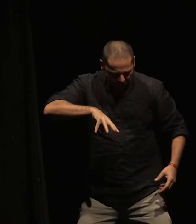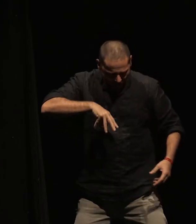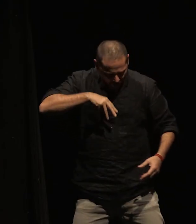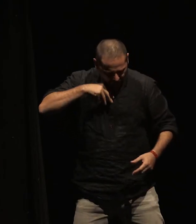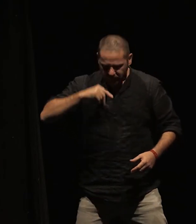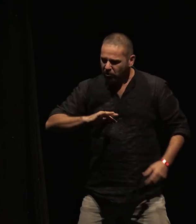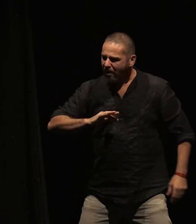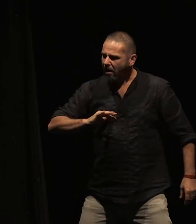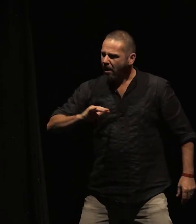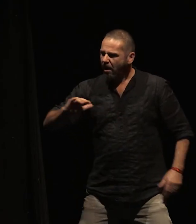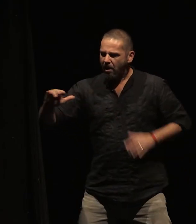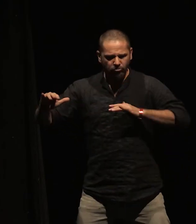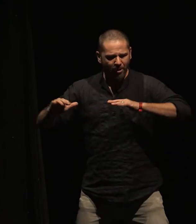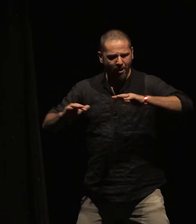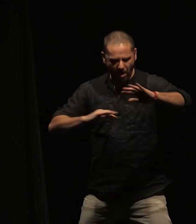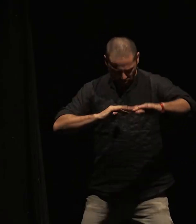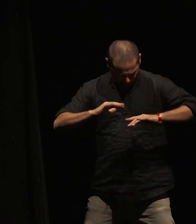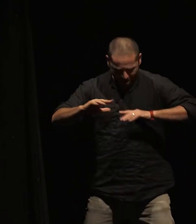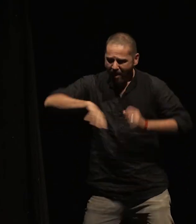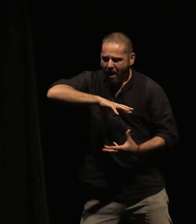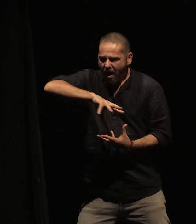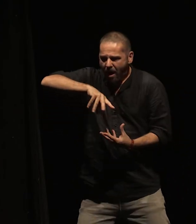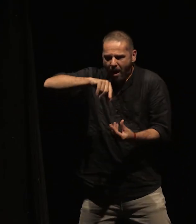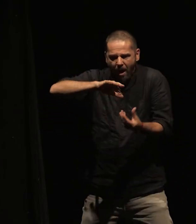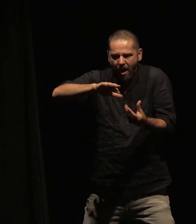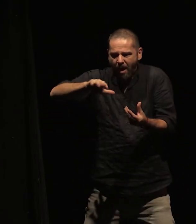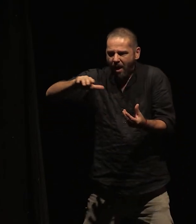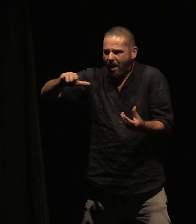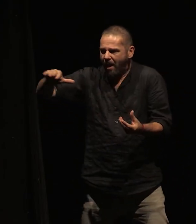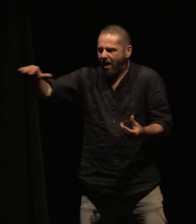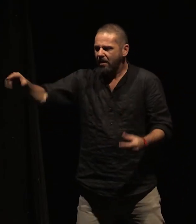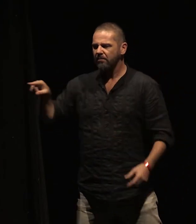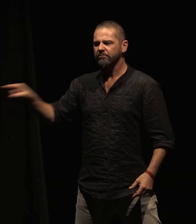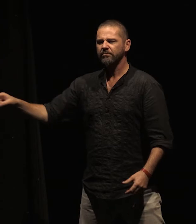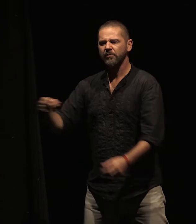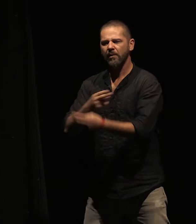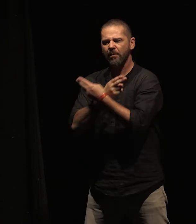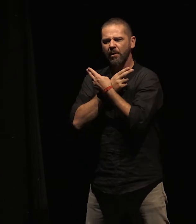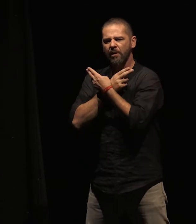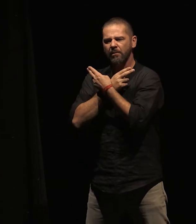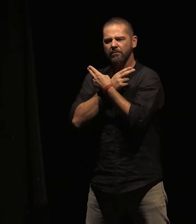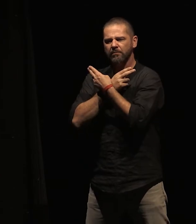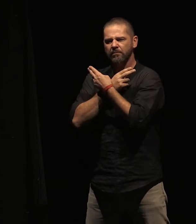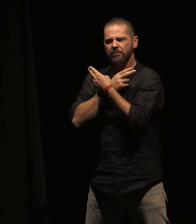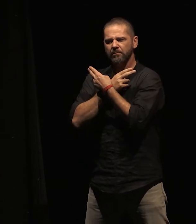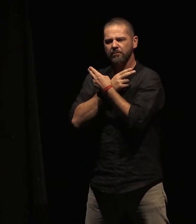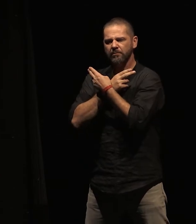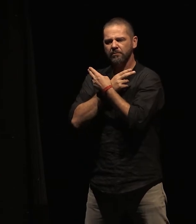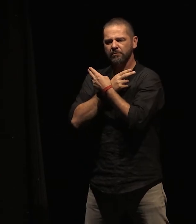'âme. Cinquante ans sans Federico García Lorca, plus de poète